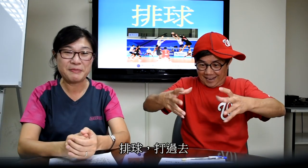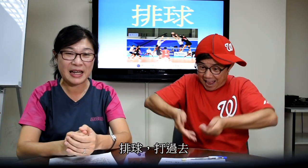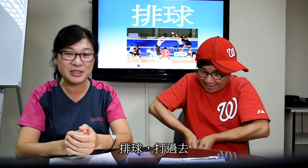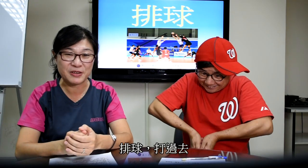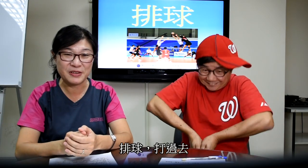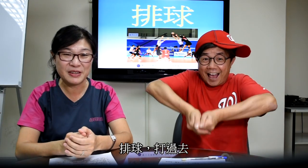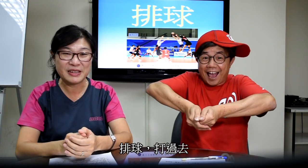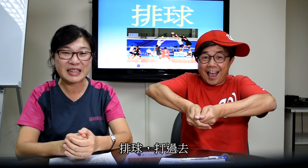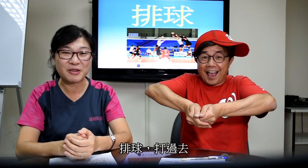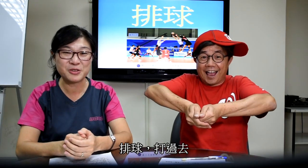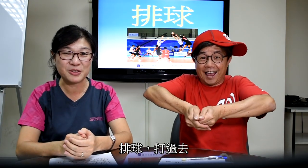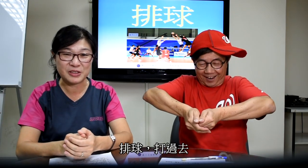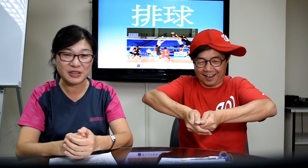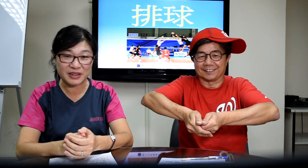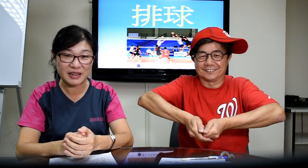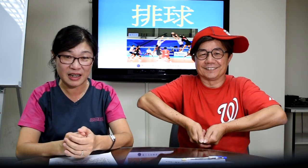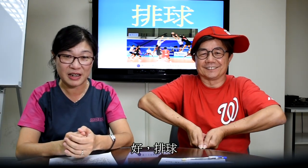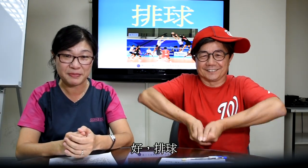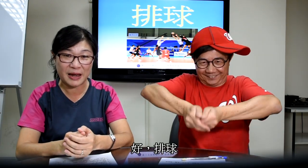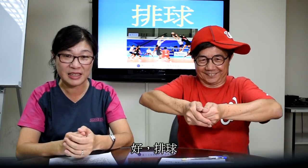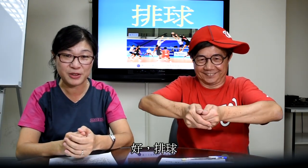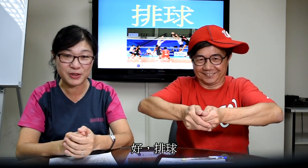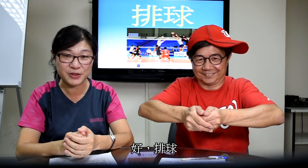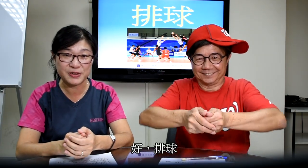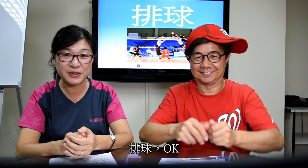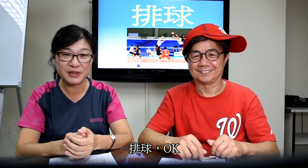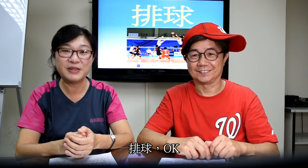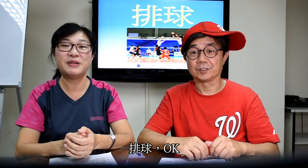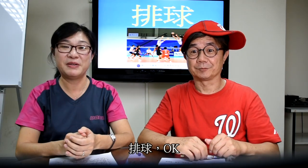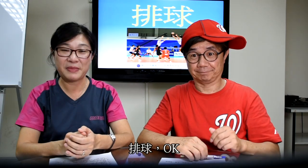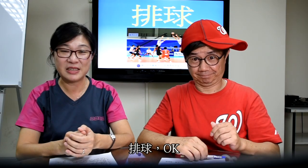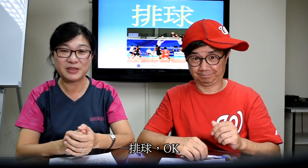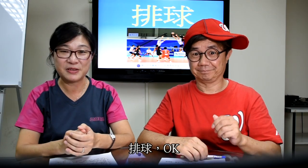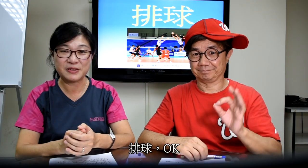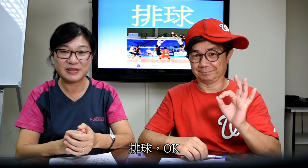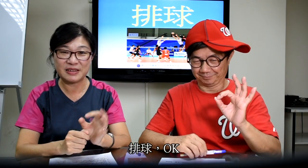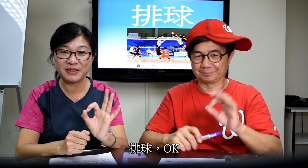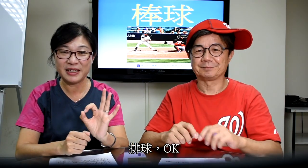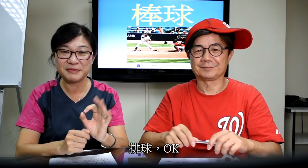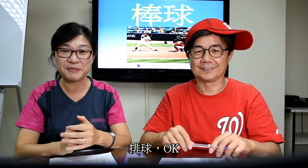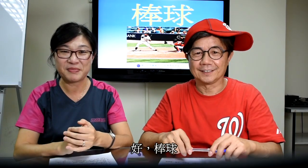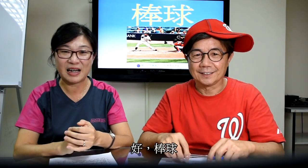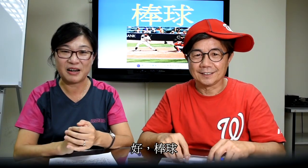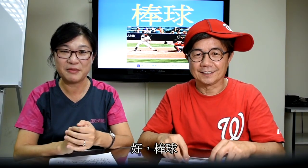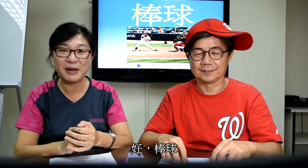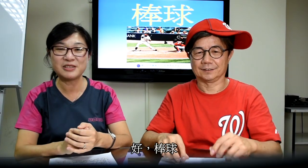排球打过去，好，排球，排球 ，OK， 好，棒球